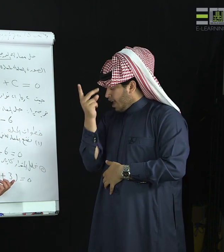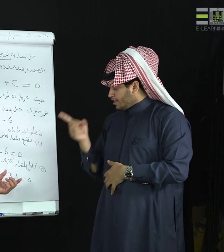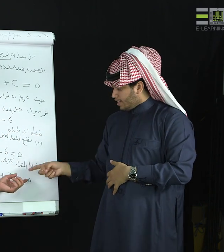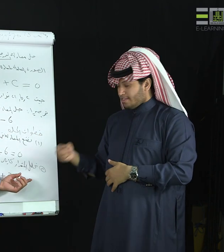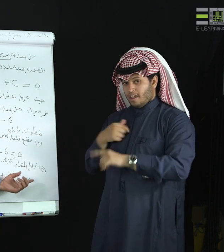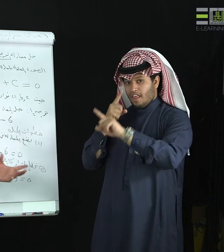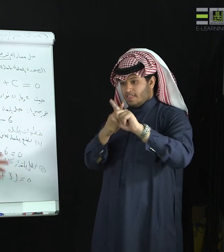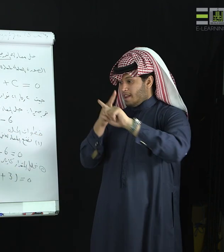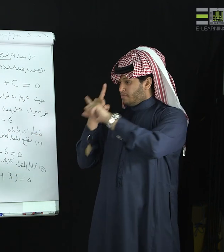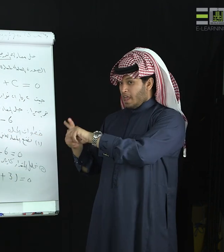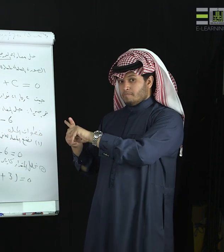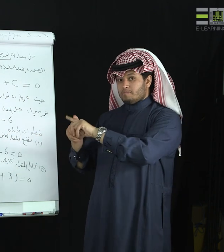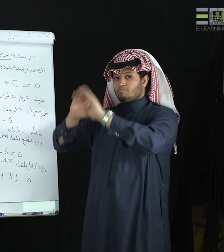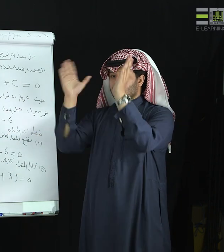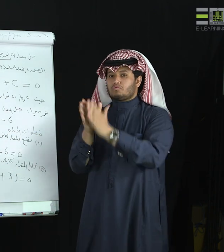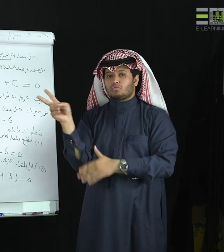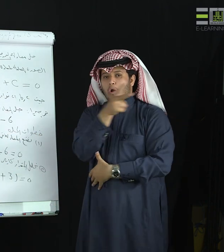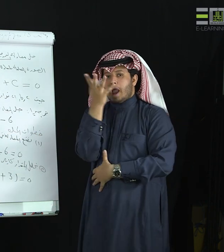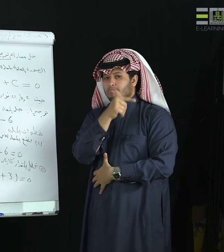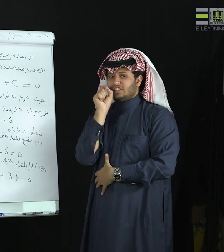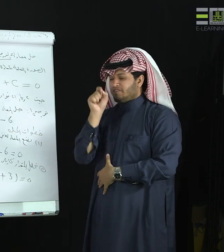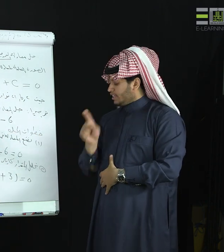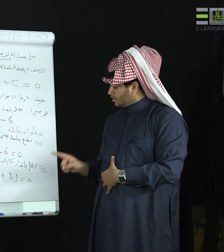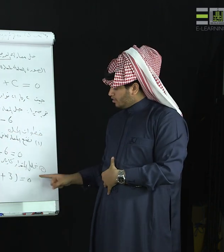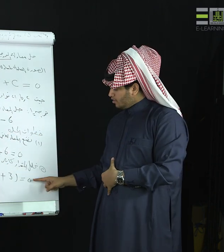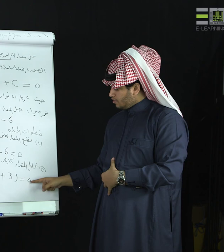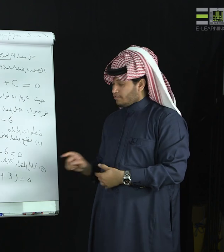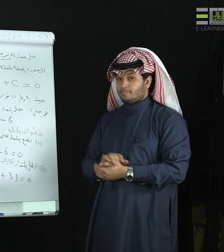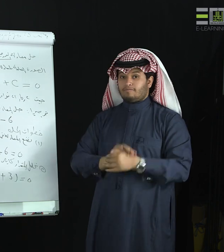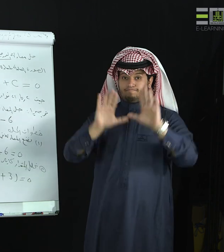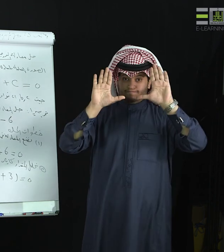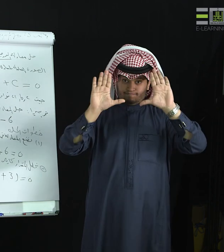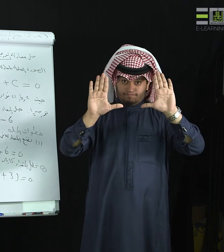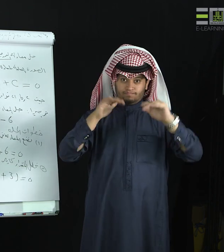العامل الثاني هيساوي صفر، وبالتالي